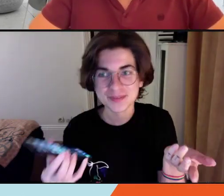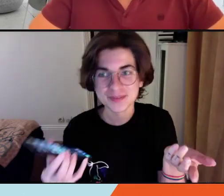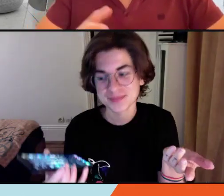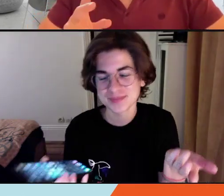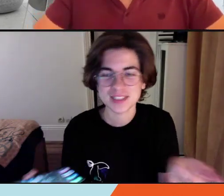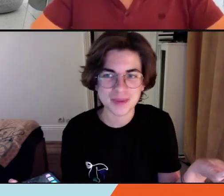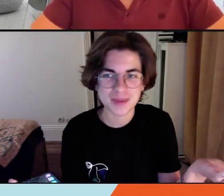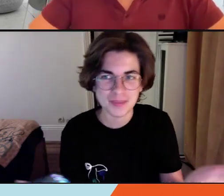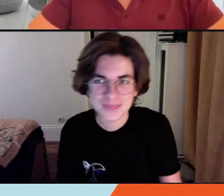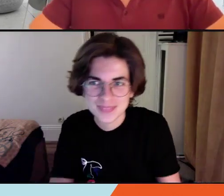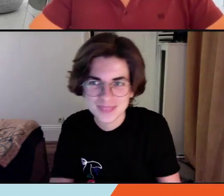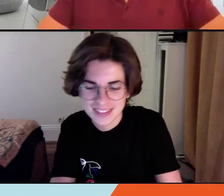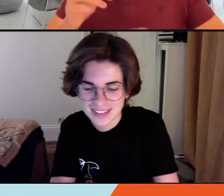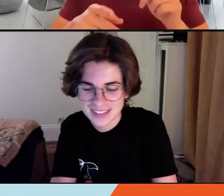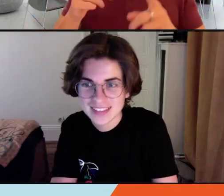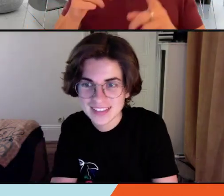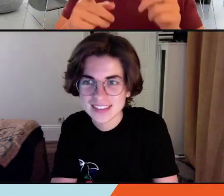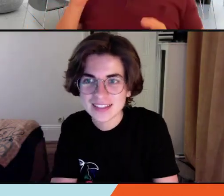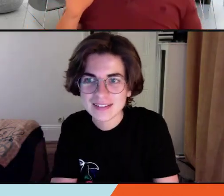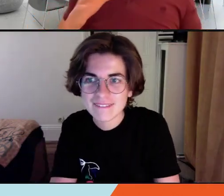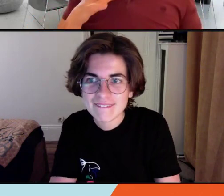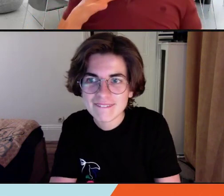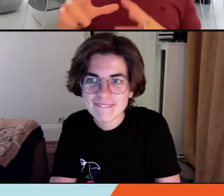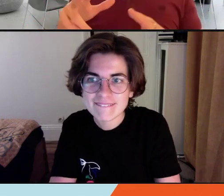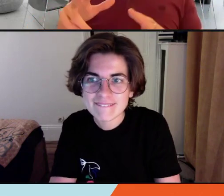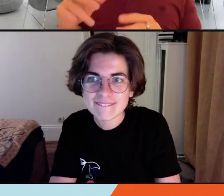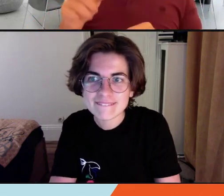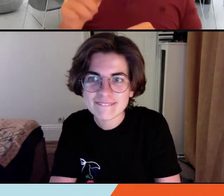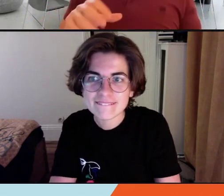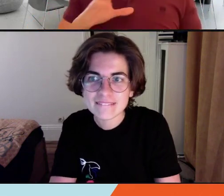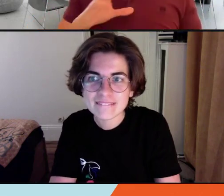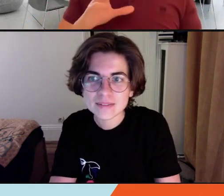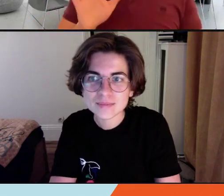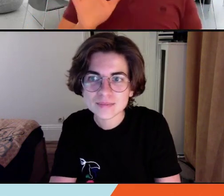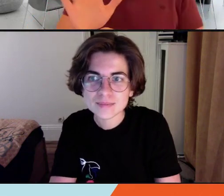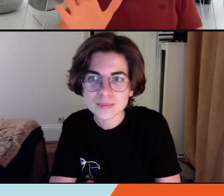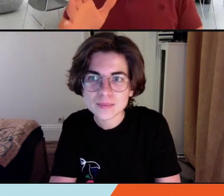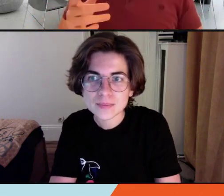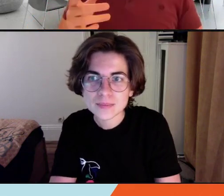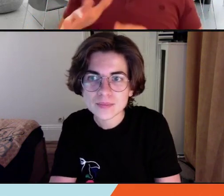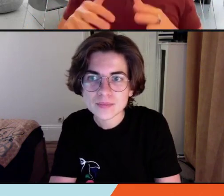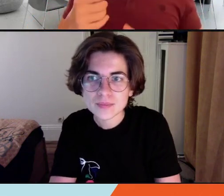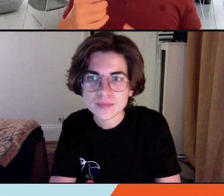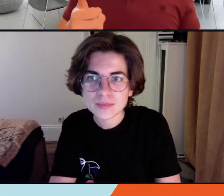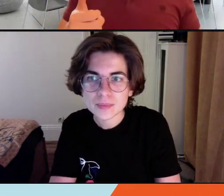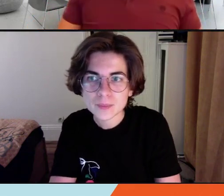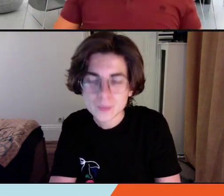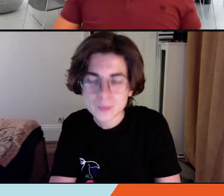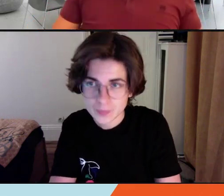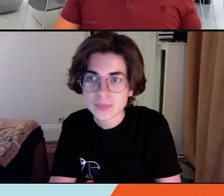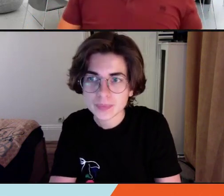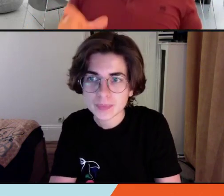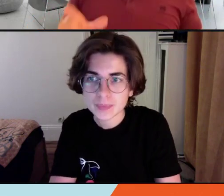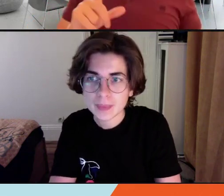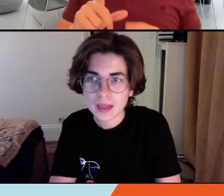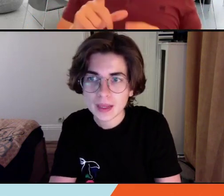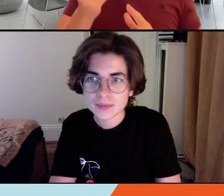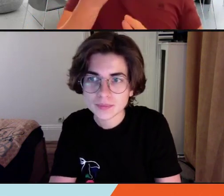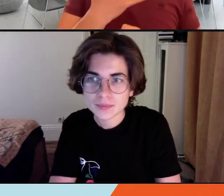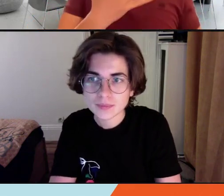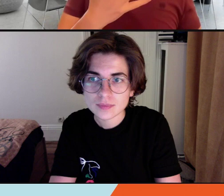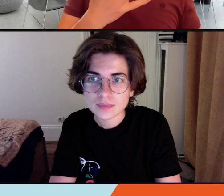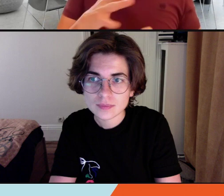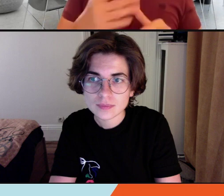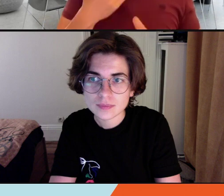c'est bien. C'est vrai. Ça dépend des sons. Il y a des vidéos qu'on peut essayer de vous montrer qui marchent bien. Aussi en américain,